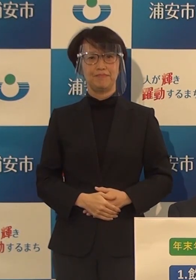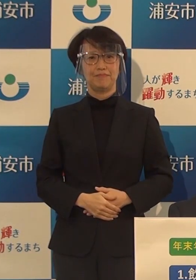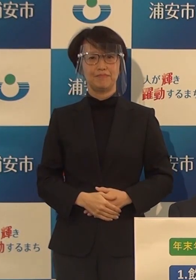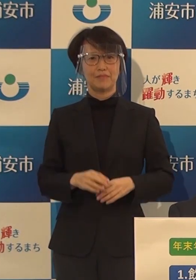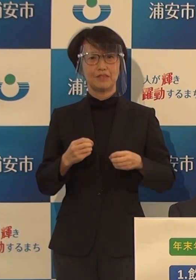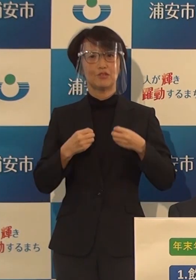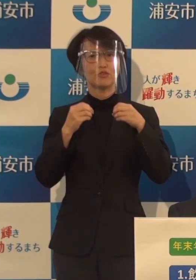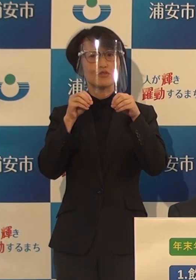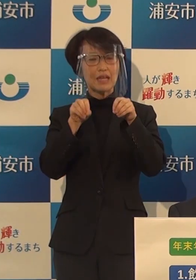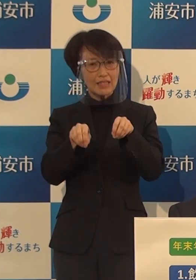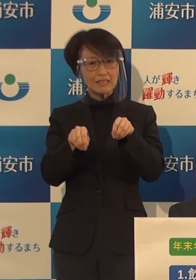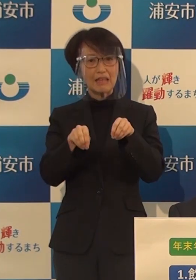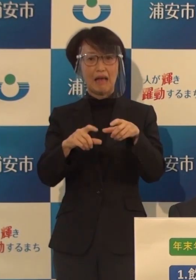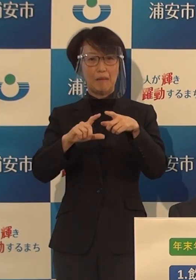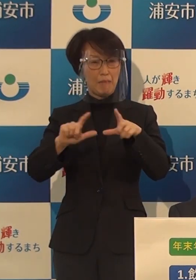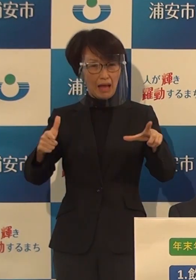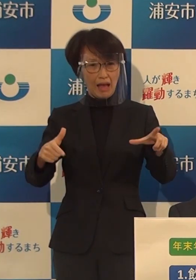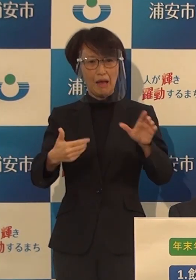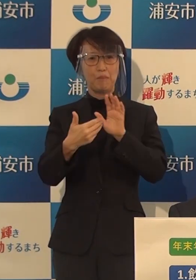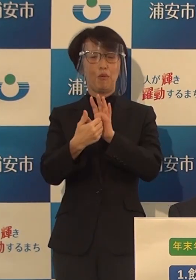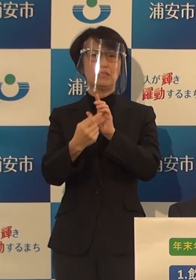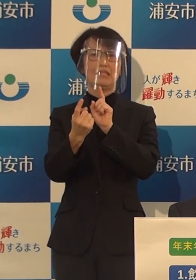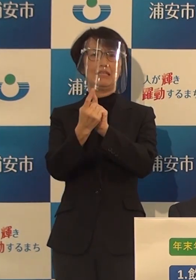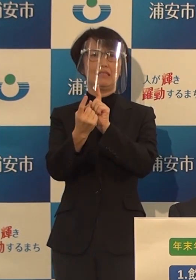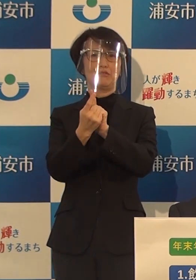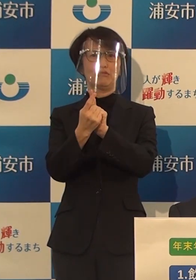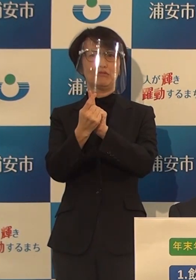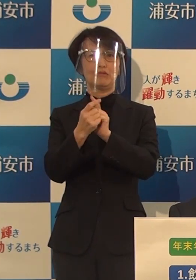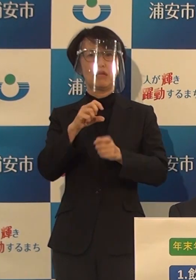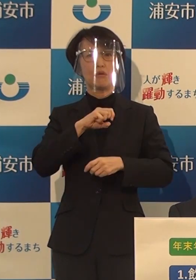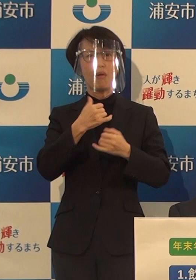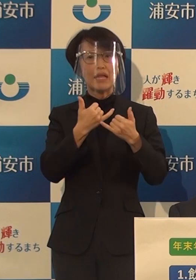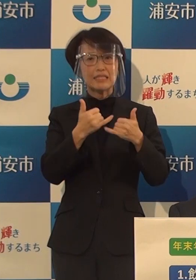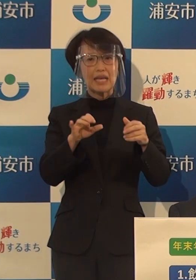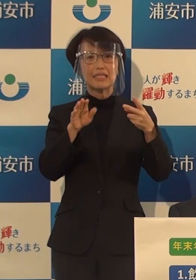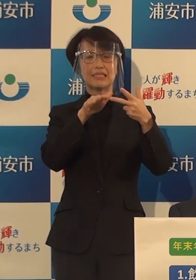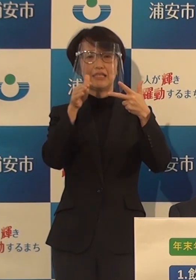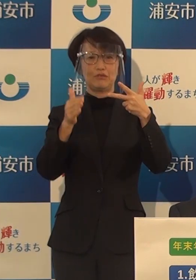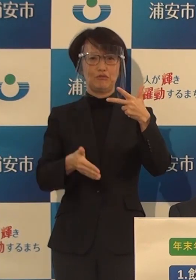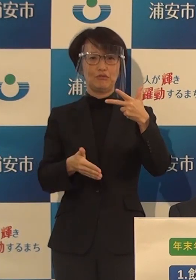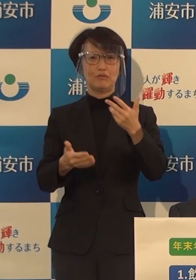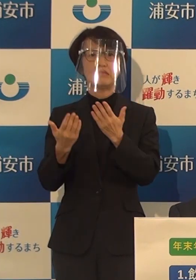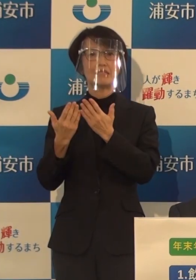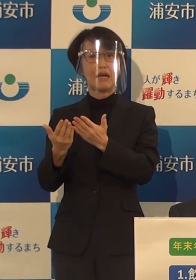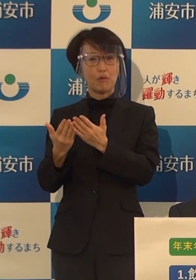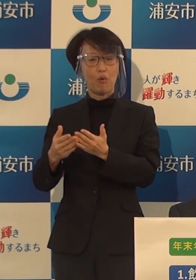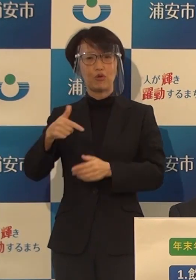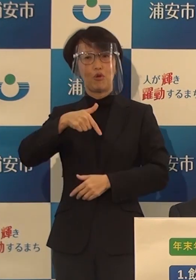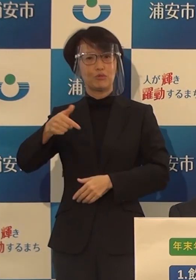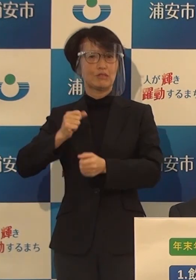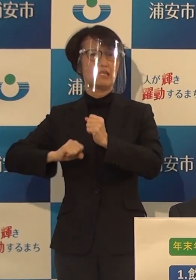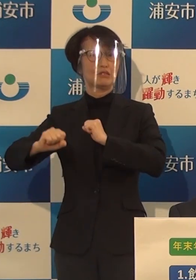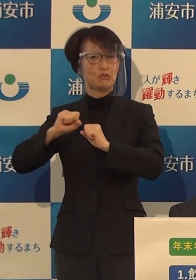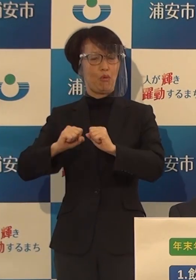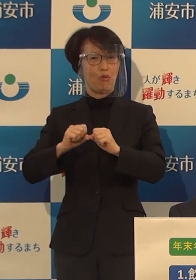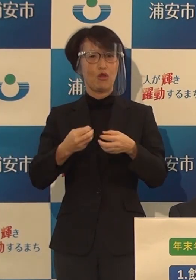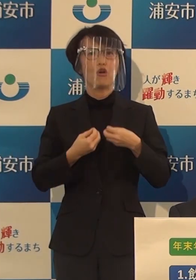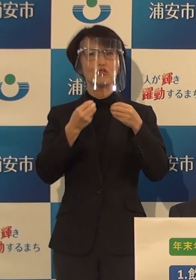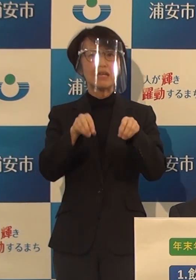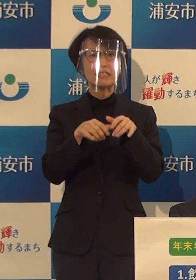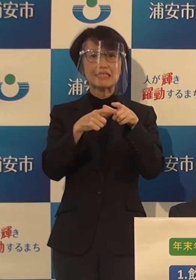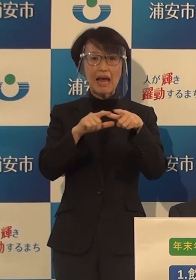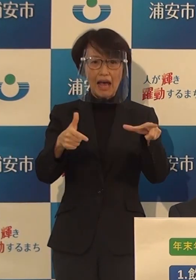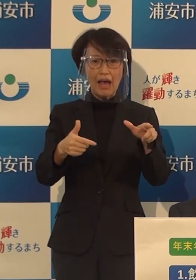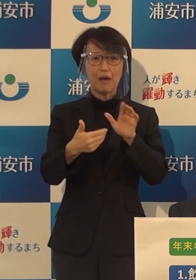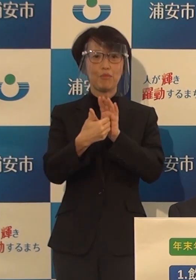さらにクラスター防止対策として、高齢者施設や学校での部活動でのクラスター防止対策の徹